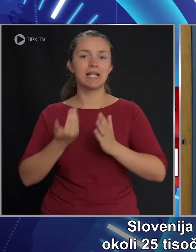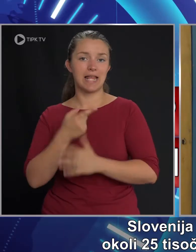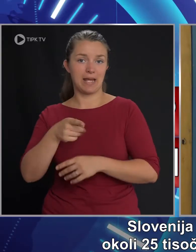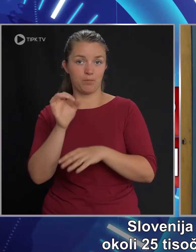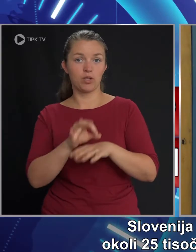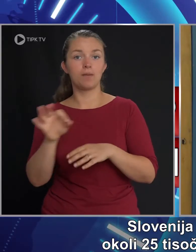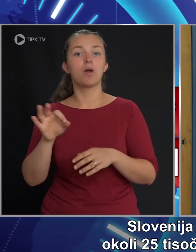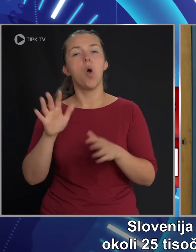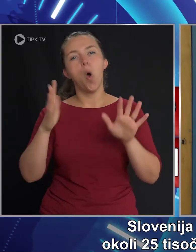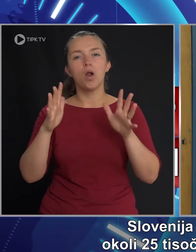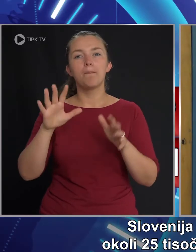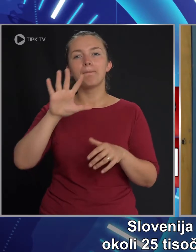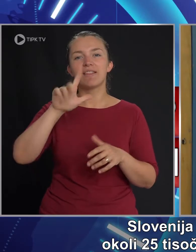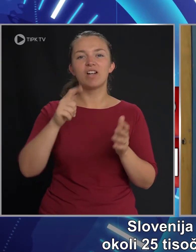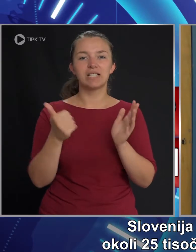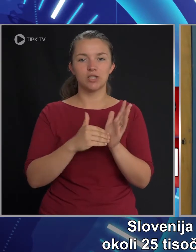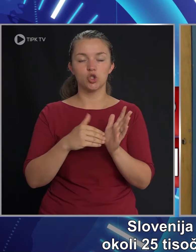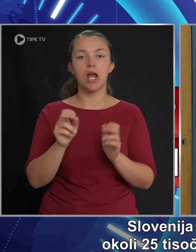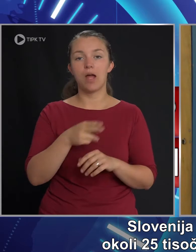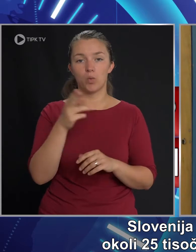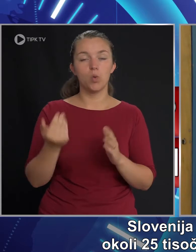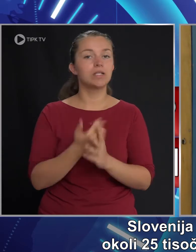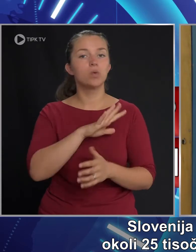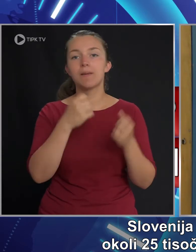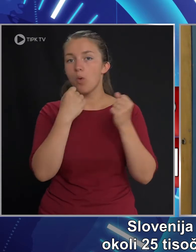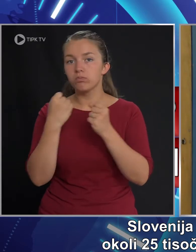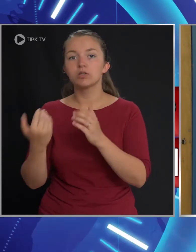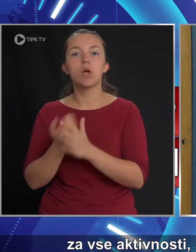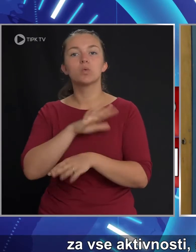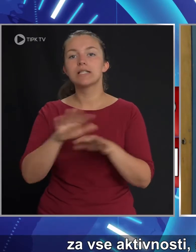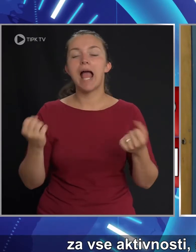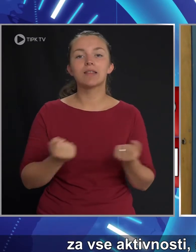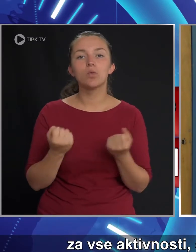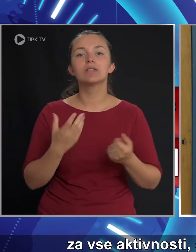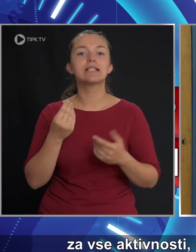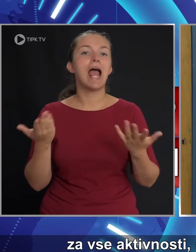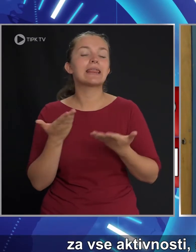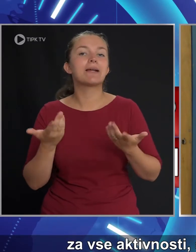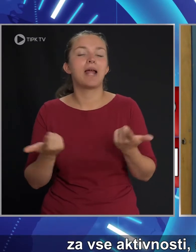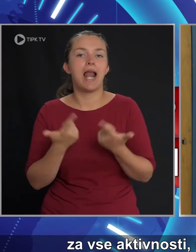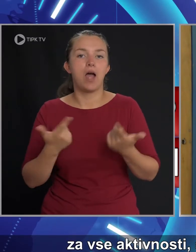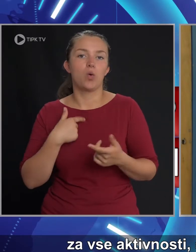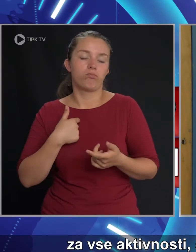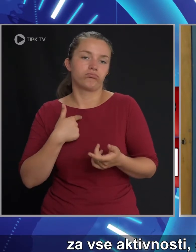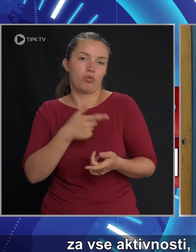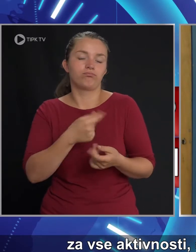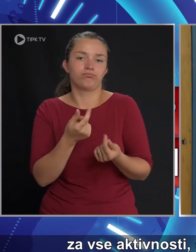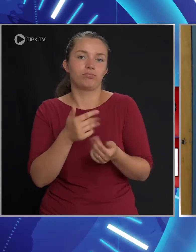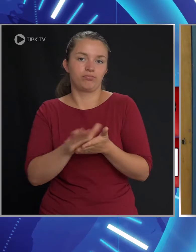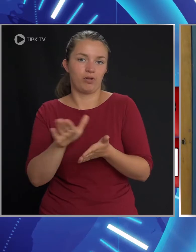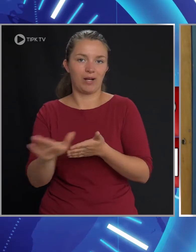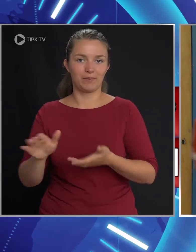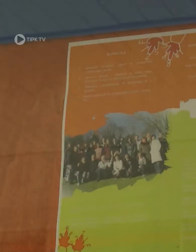Slovenija je dobila za ta projekt okoli 25,000 evrov za vse mobilnosti, za vse aktivnosti, s katerimi lahko